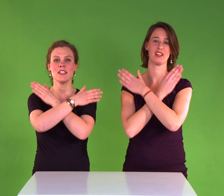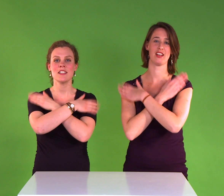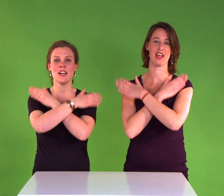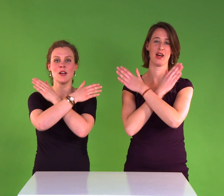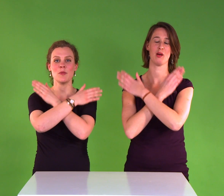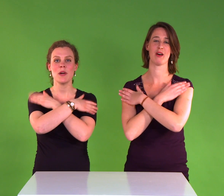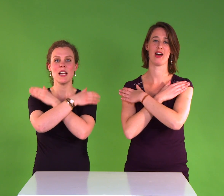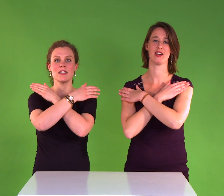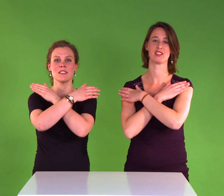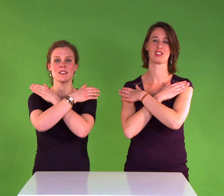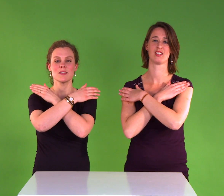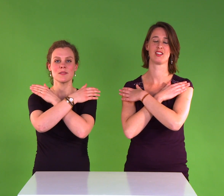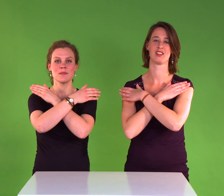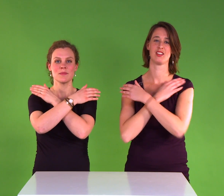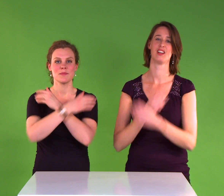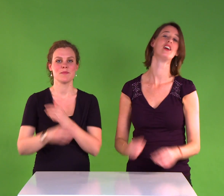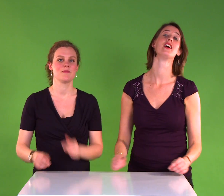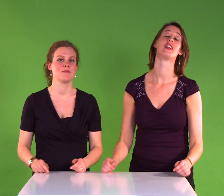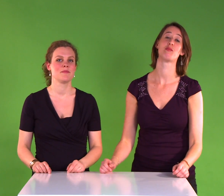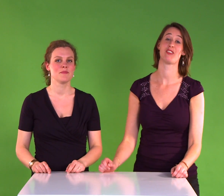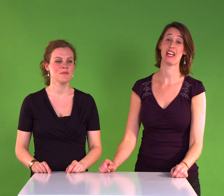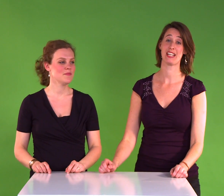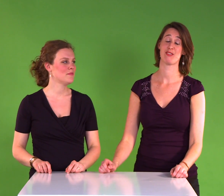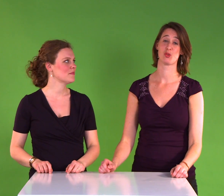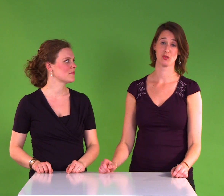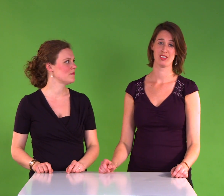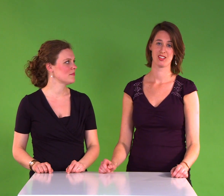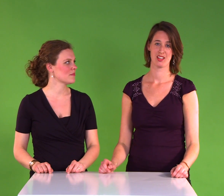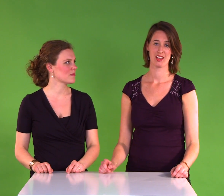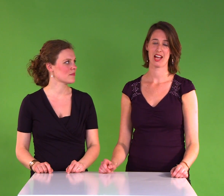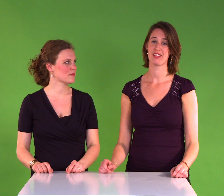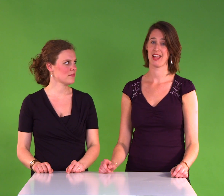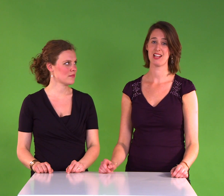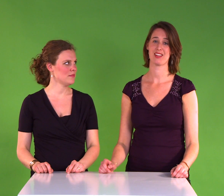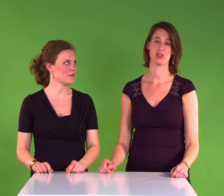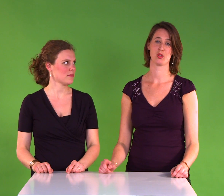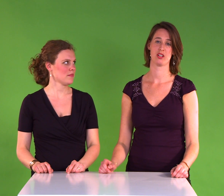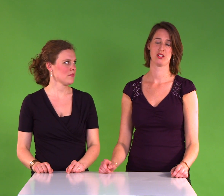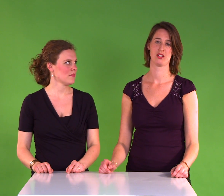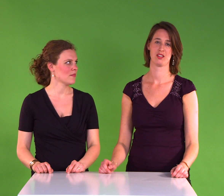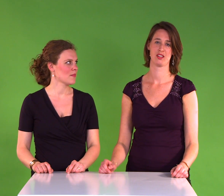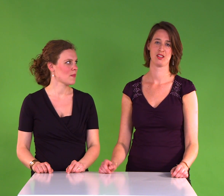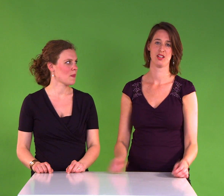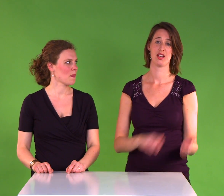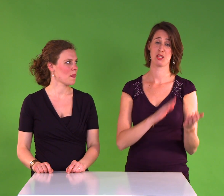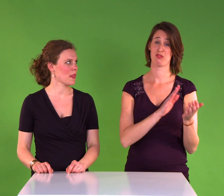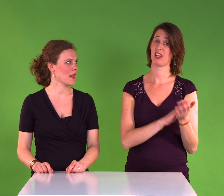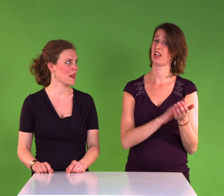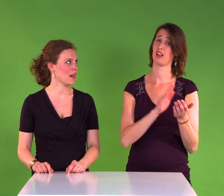een elbaard. Die beweging die we doen, gaat de hele tijd om. Die beweging